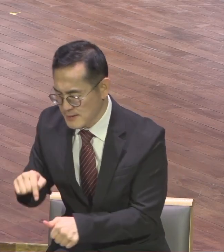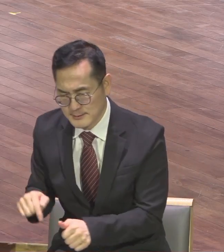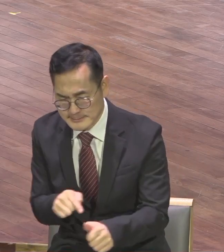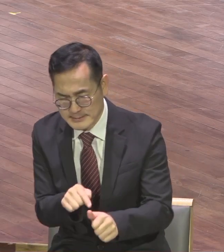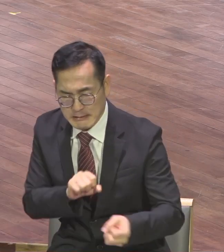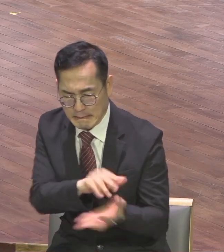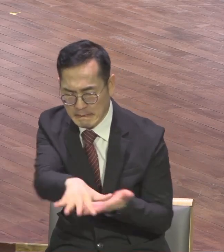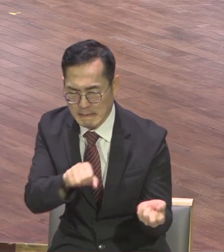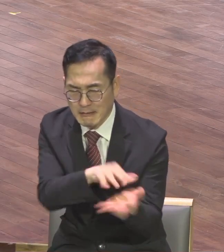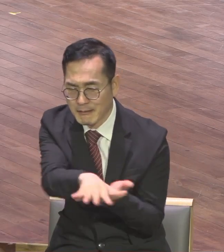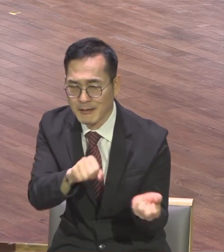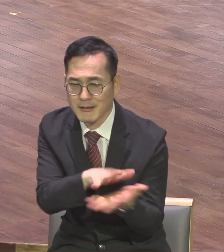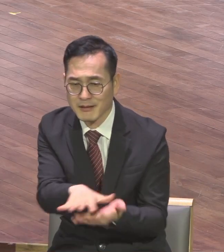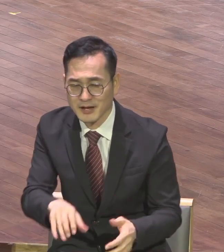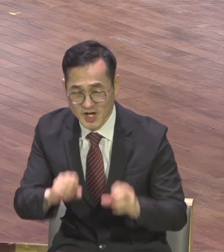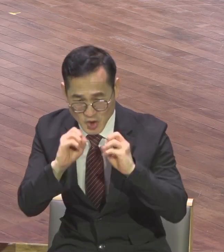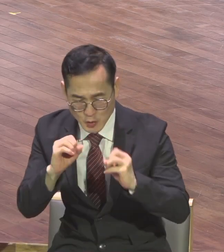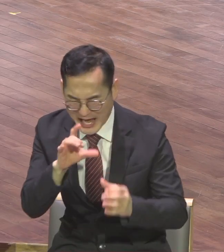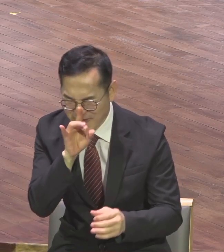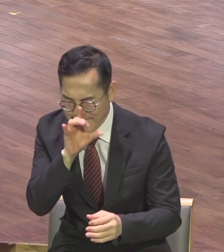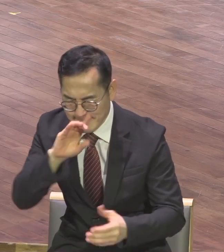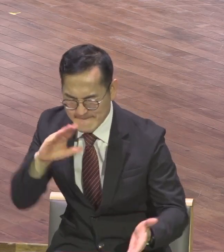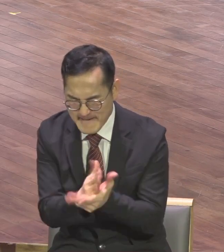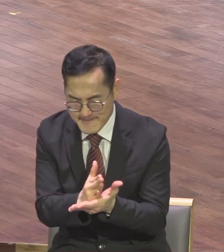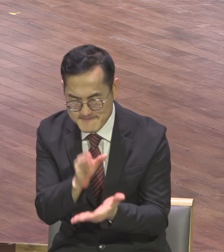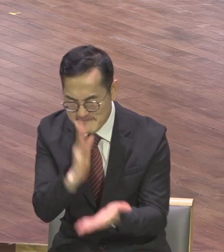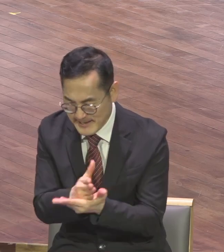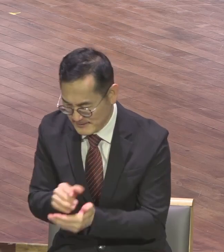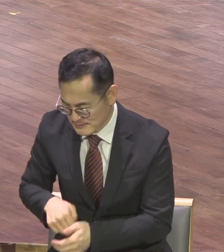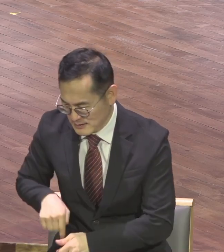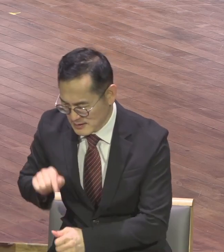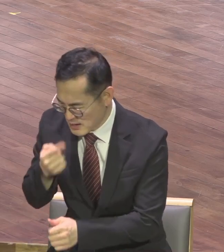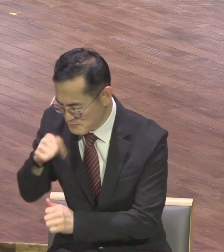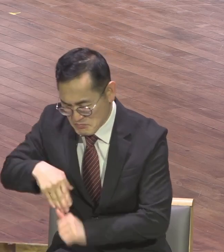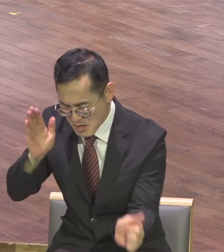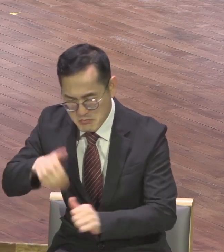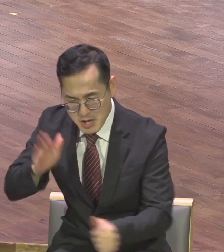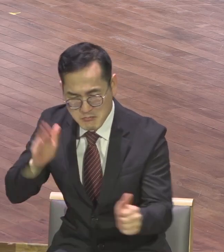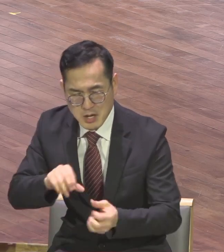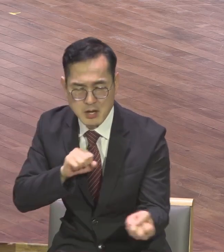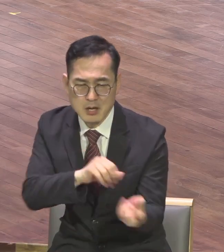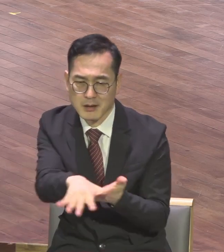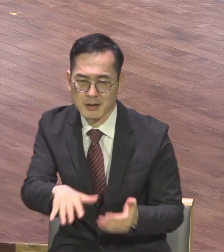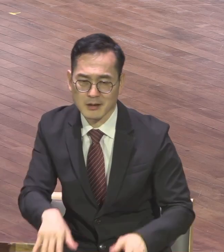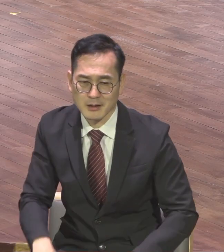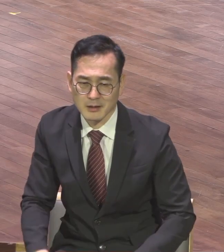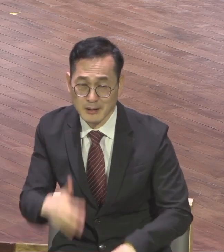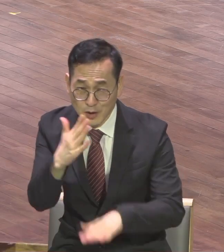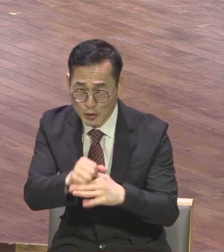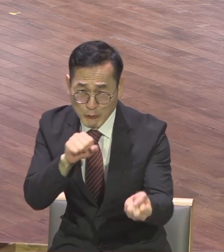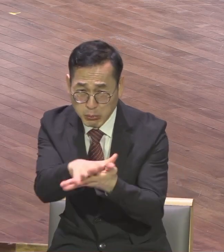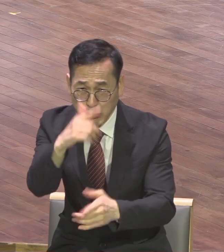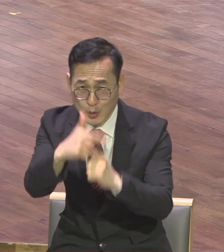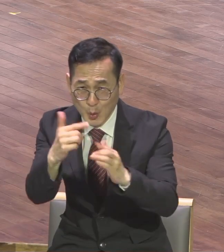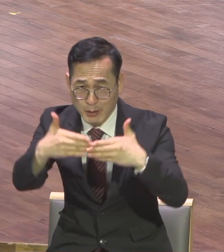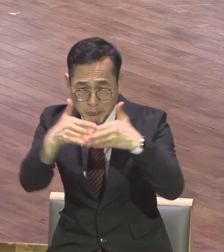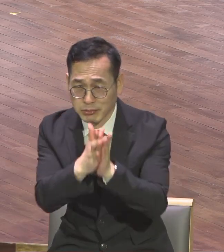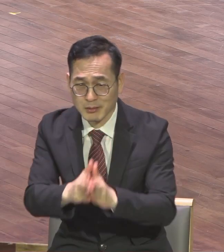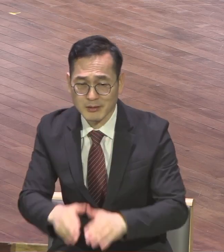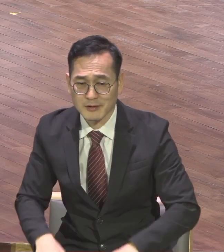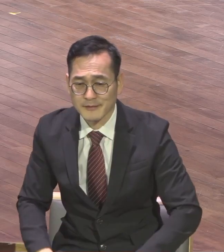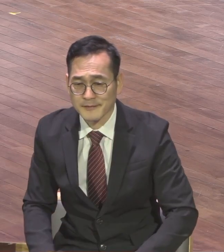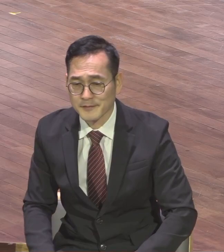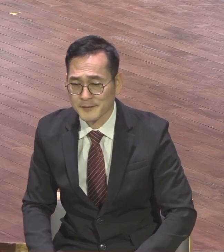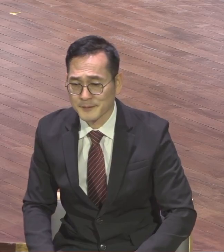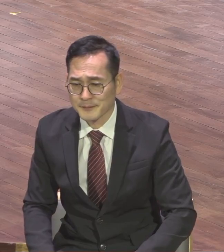하나님이 원하시는 전도성교 못하도록 교회 부흥 안 되도록 문 닫도록 사단은 이렇게